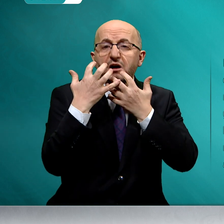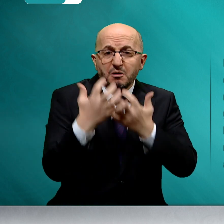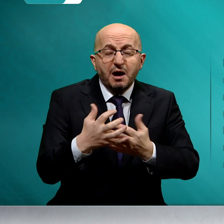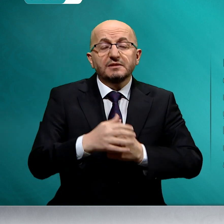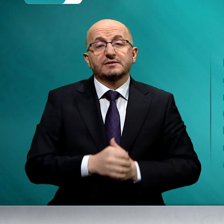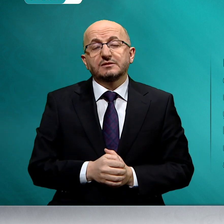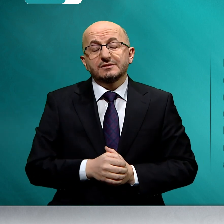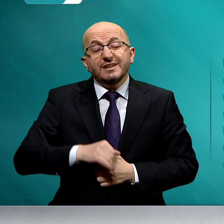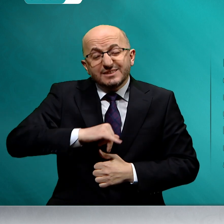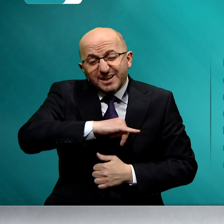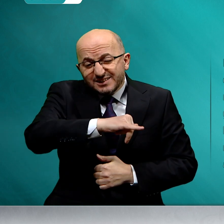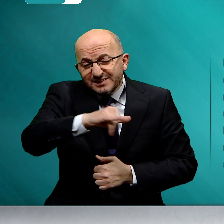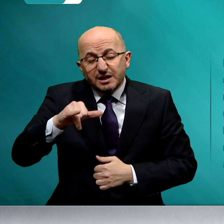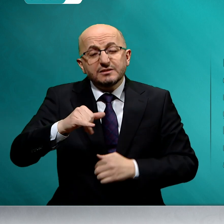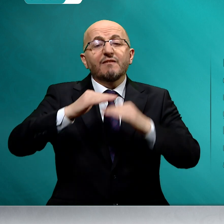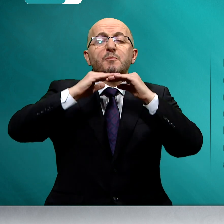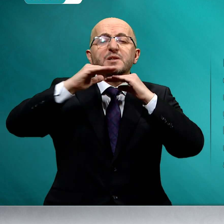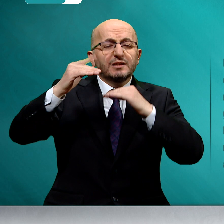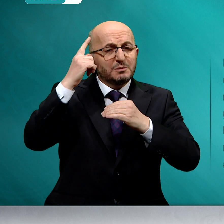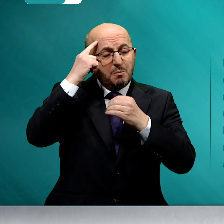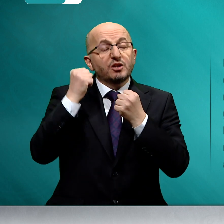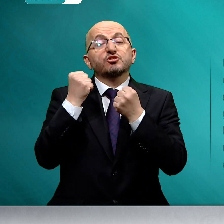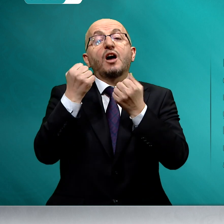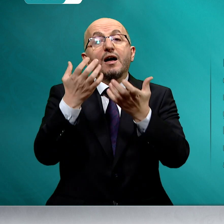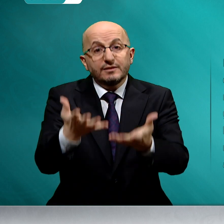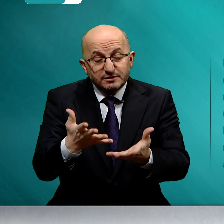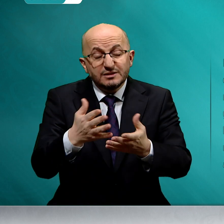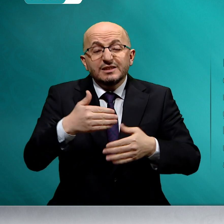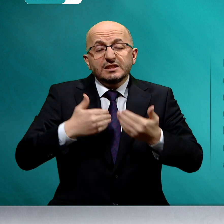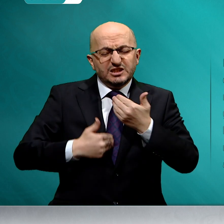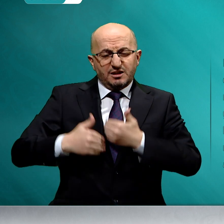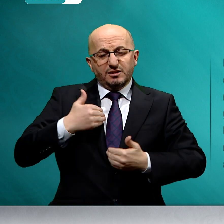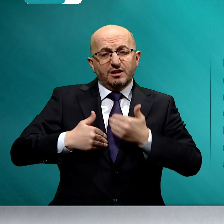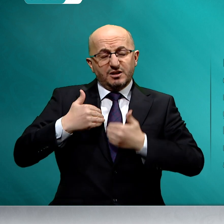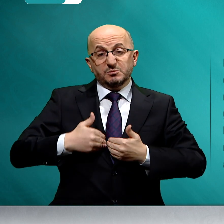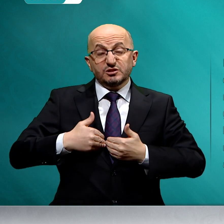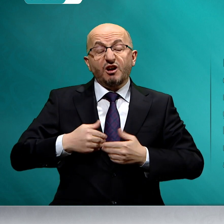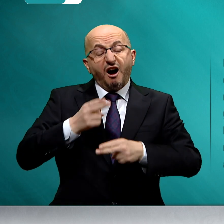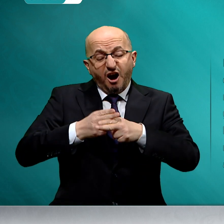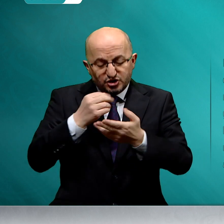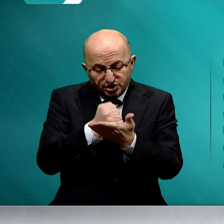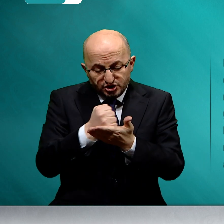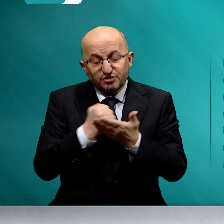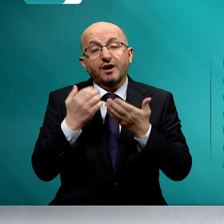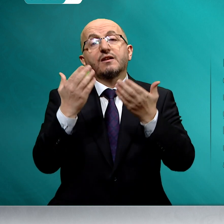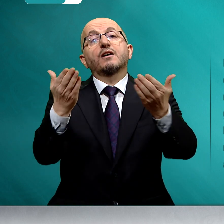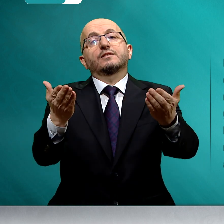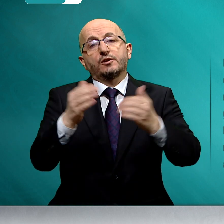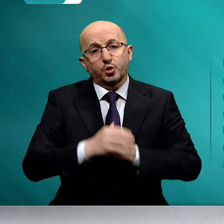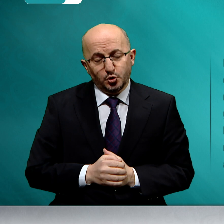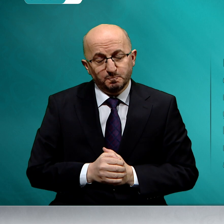rahmet, yakınlarına ve milletimize başsağlığı, yaralılarımıza acil şifalar